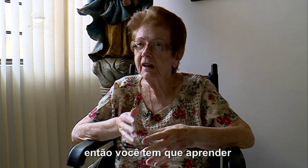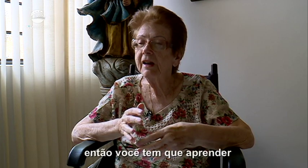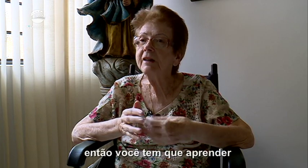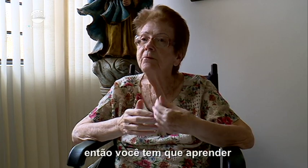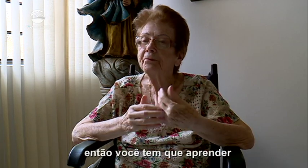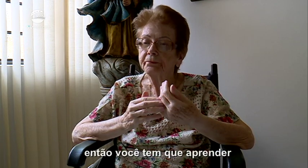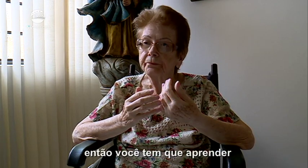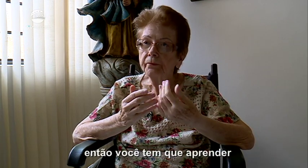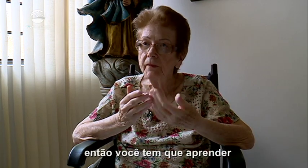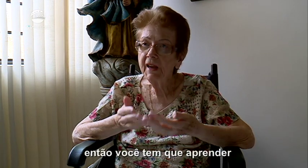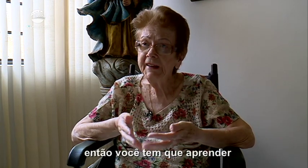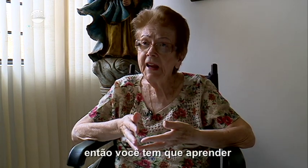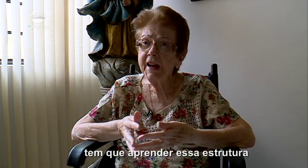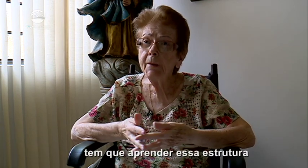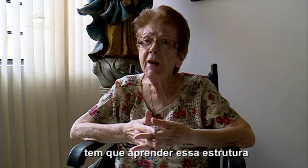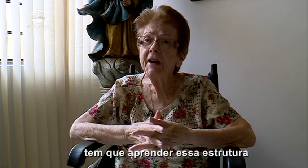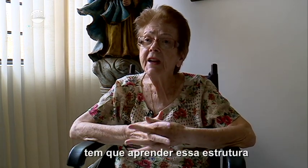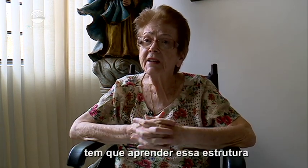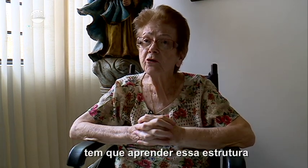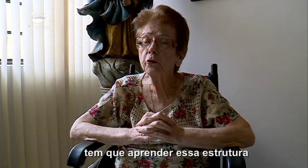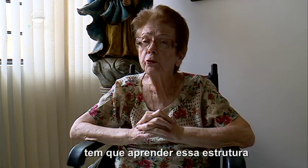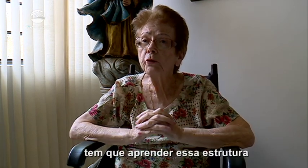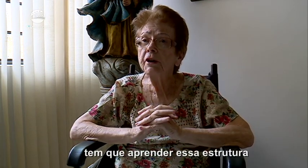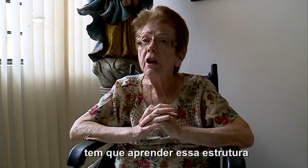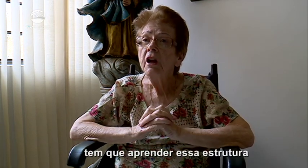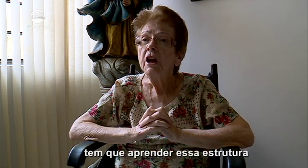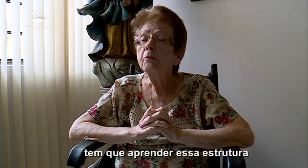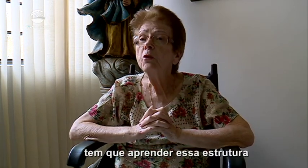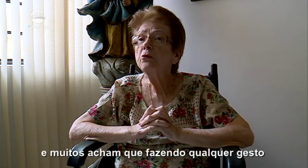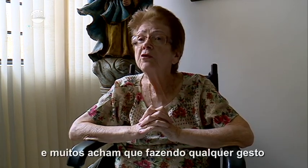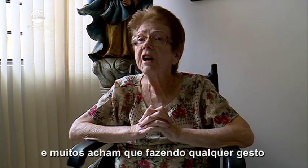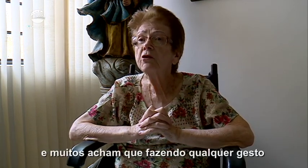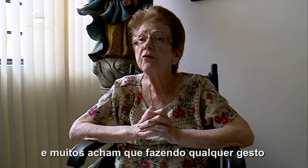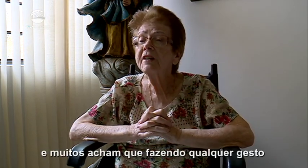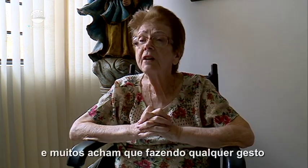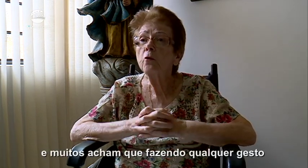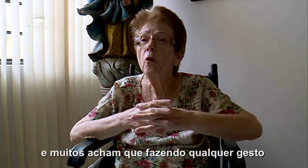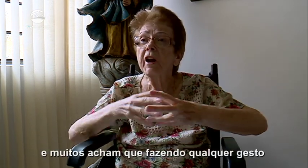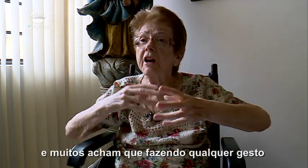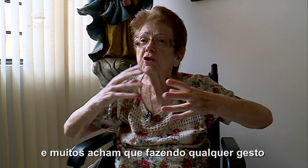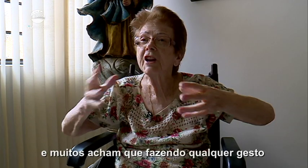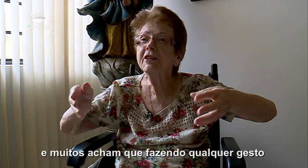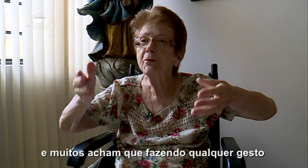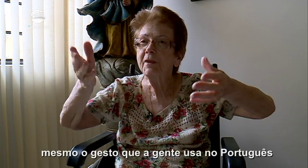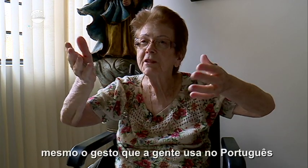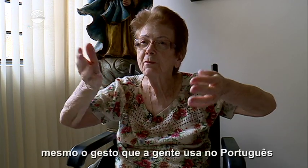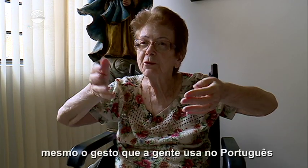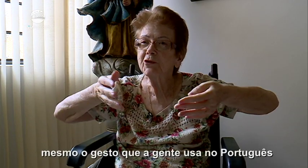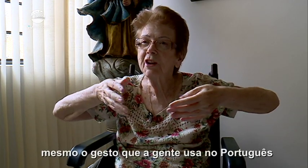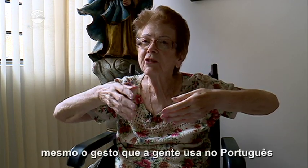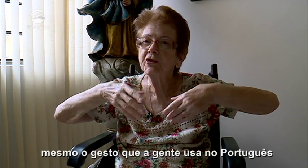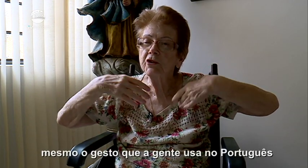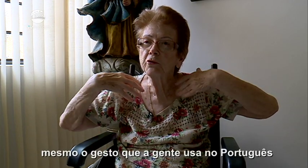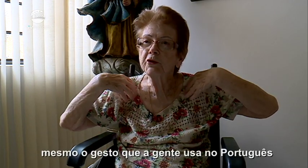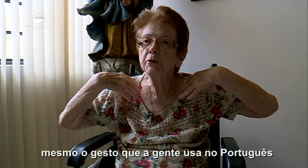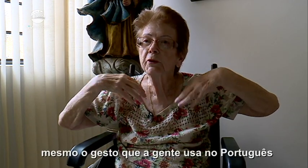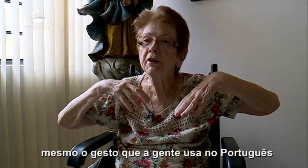aprender essa estrutura, e muitos acham que fazendo qualquer gesto, mesmo os gestos que a gente usa em português, que